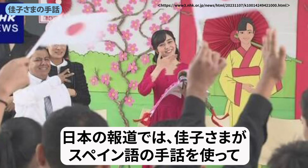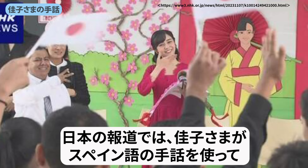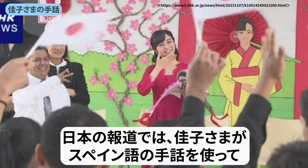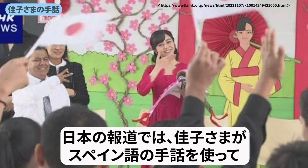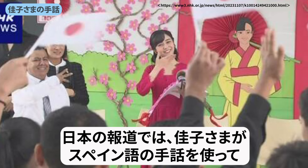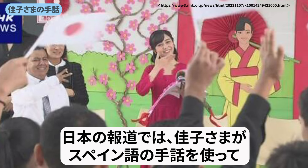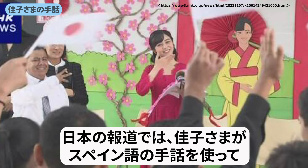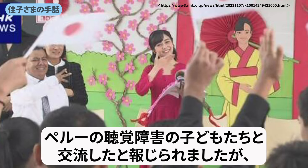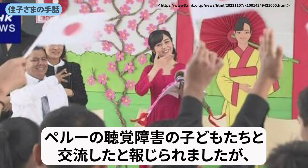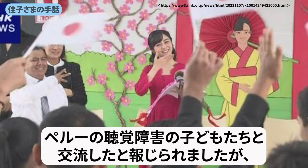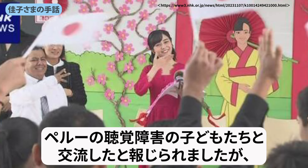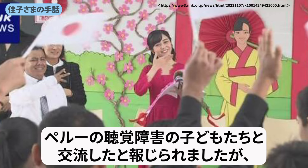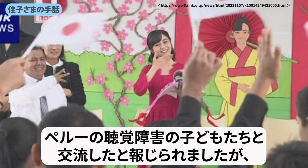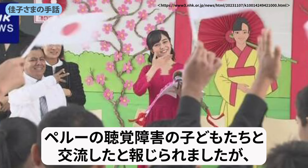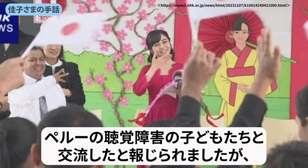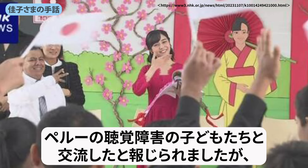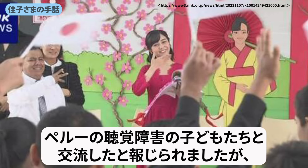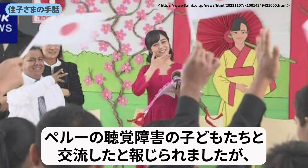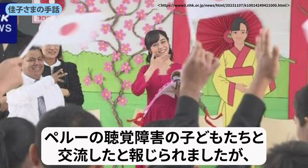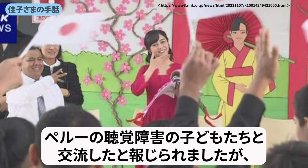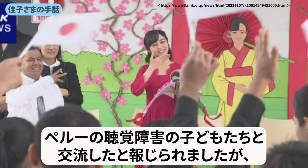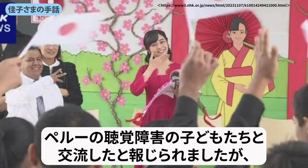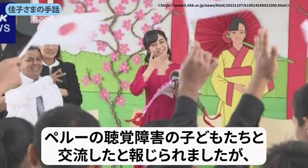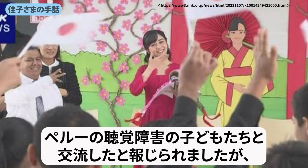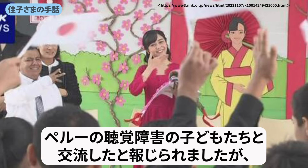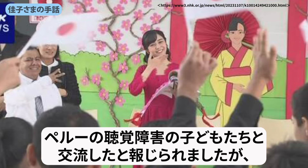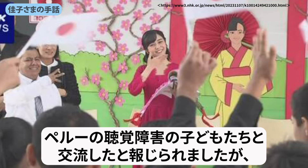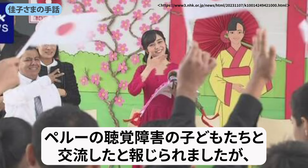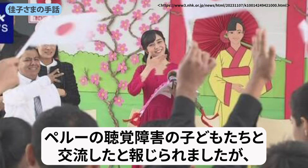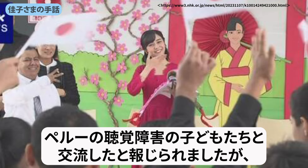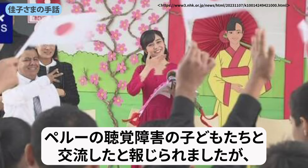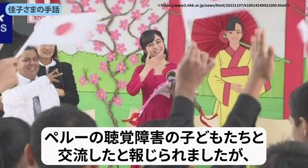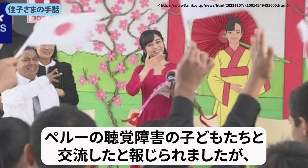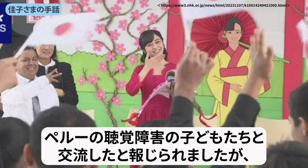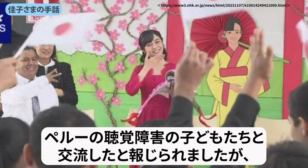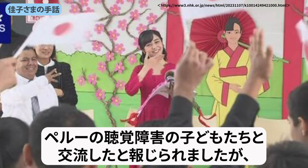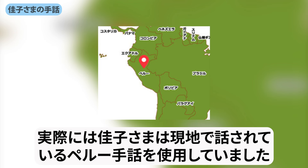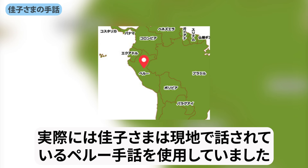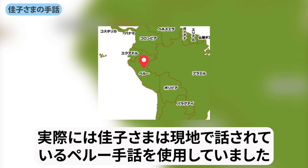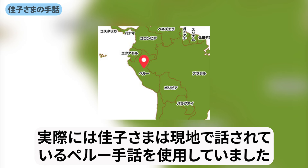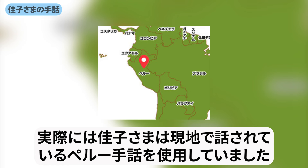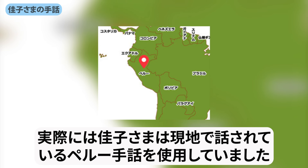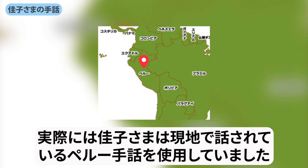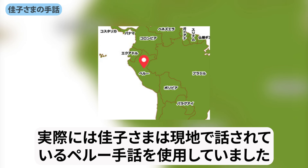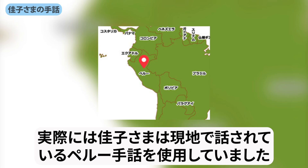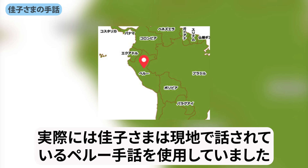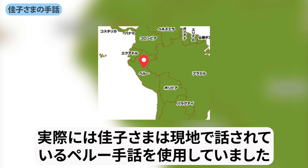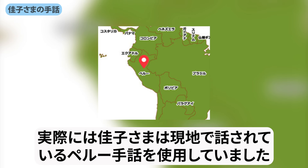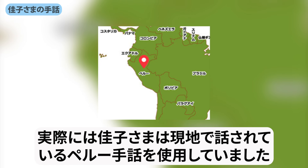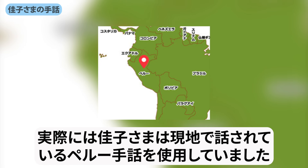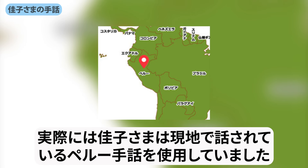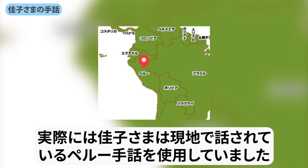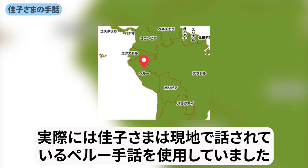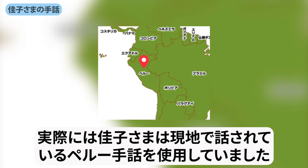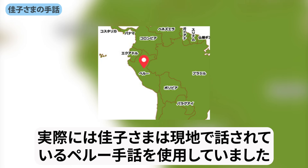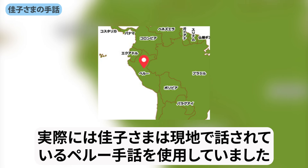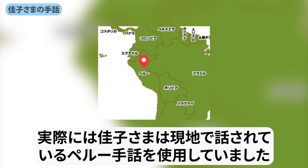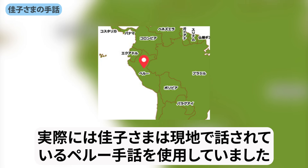使ってペルーの聴覚障害の子どもたちと交流したと報じられましたが、実際には佳子さまは現地で話され